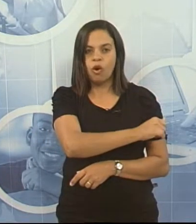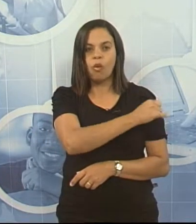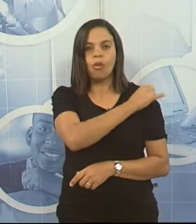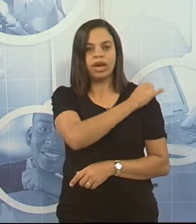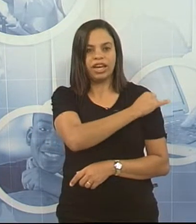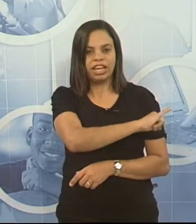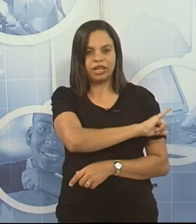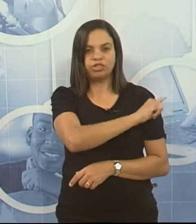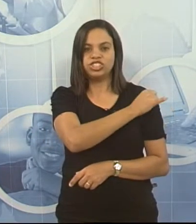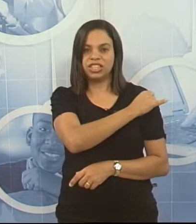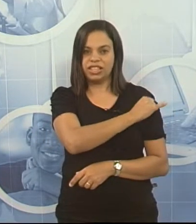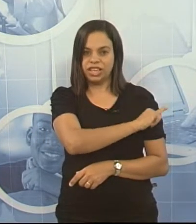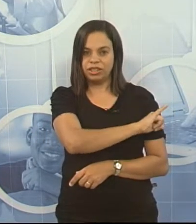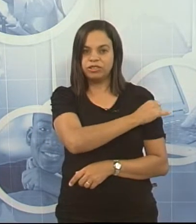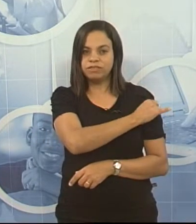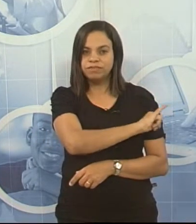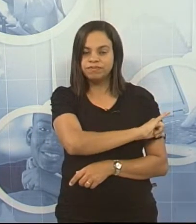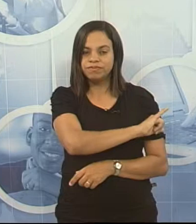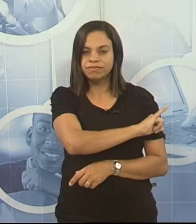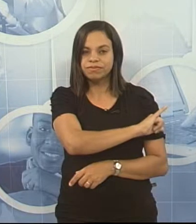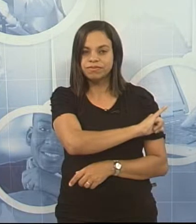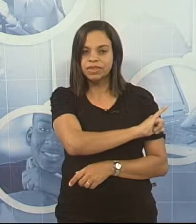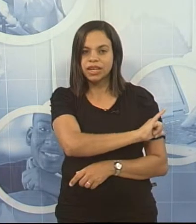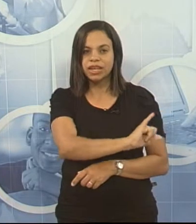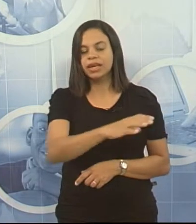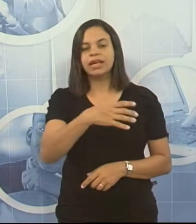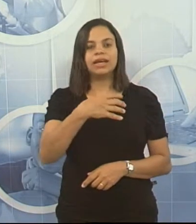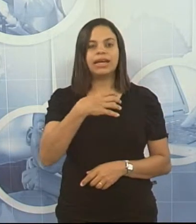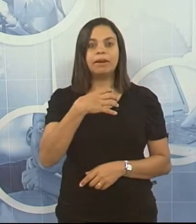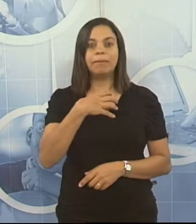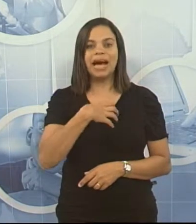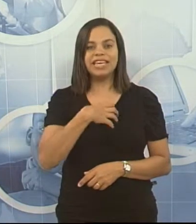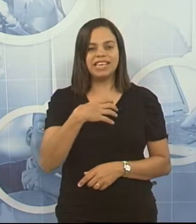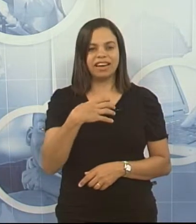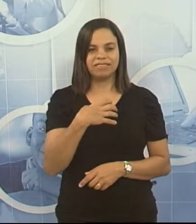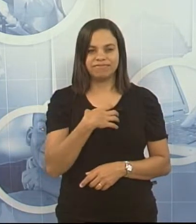ou Rio de Janeiro e Bahia.